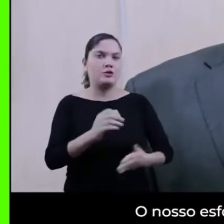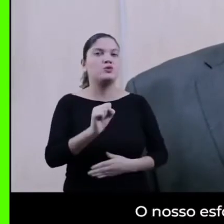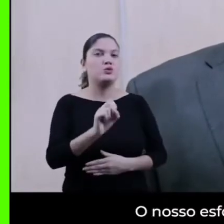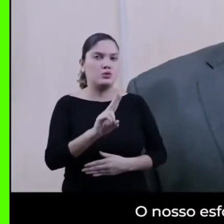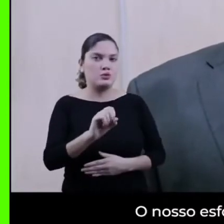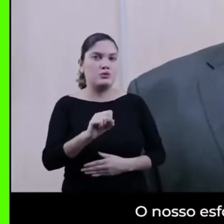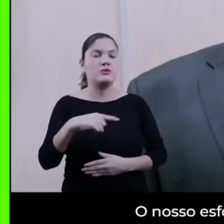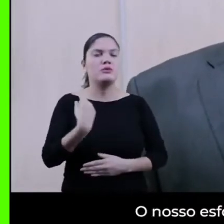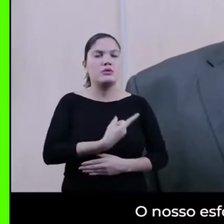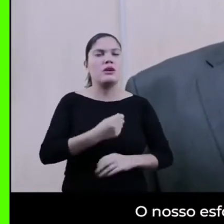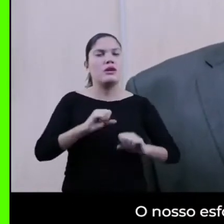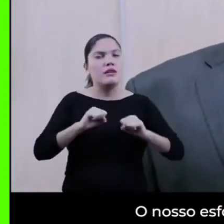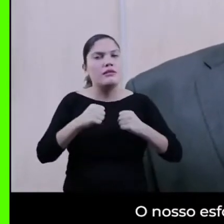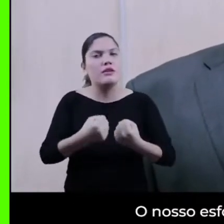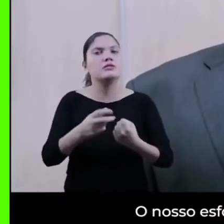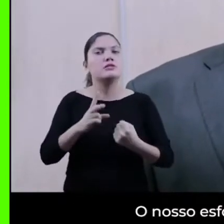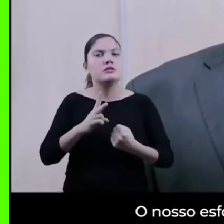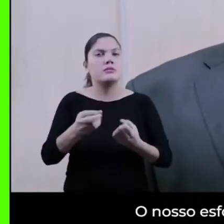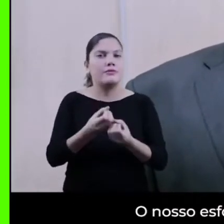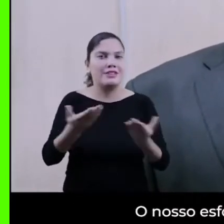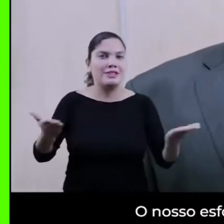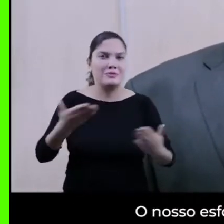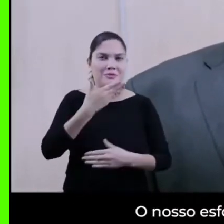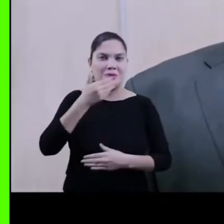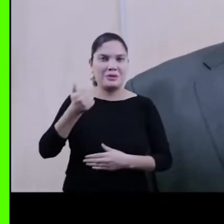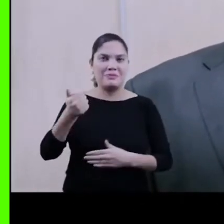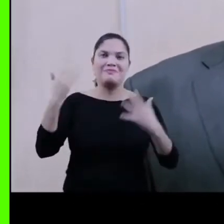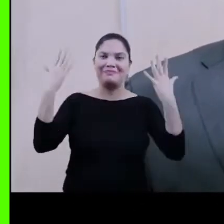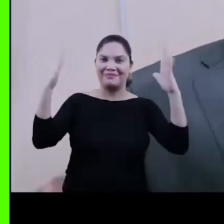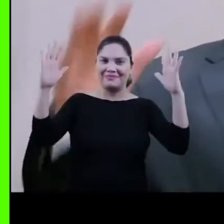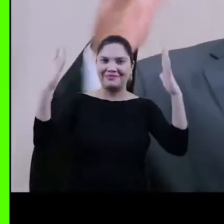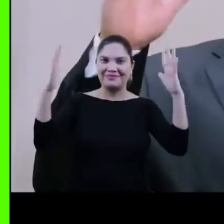nosso esforço é para oferecer sempre o melhor. Parabéns.